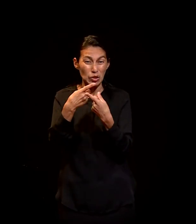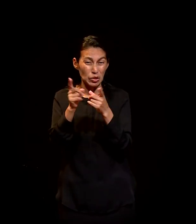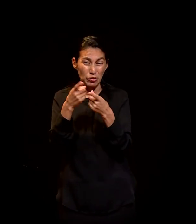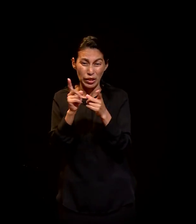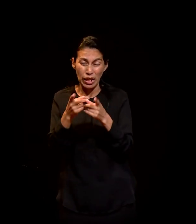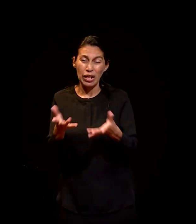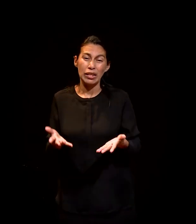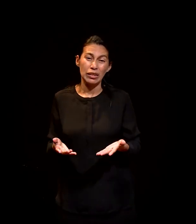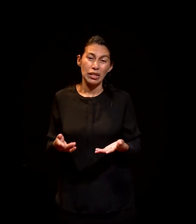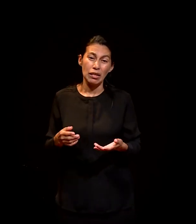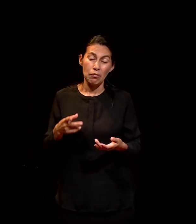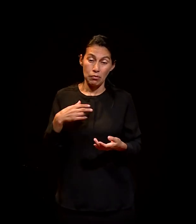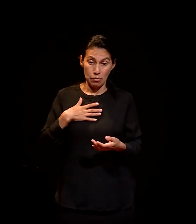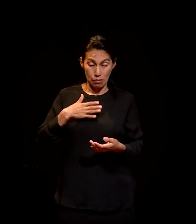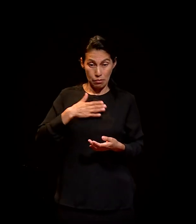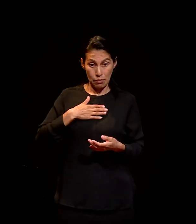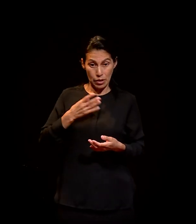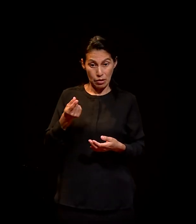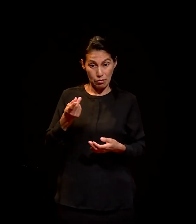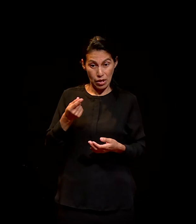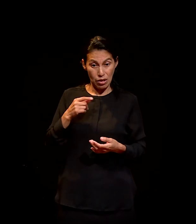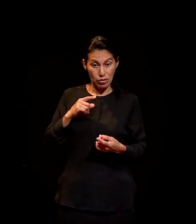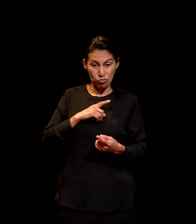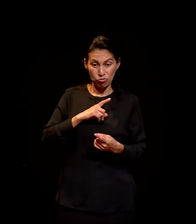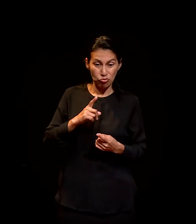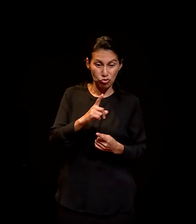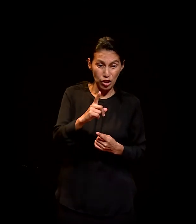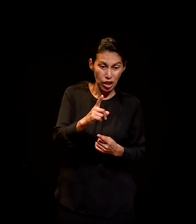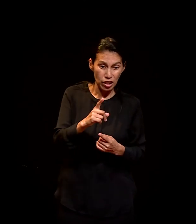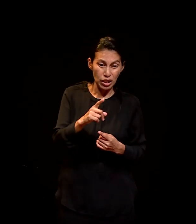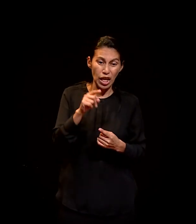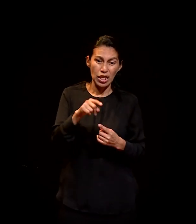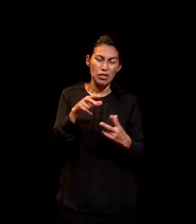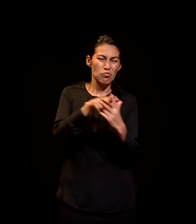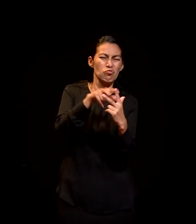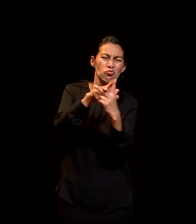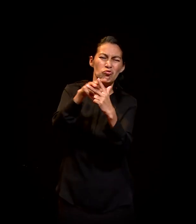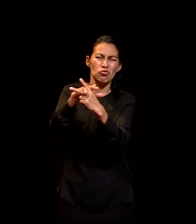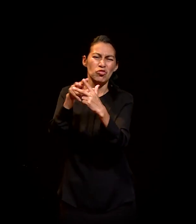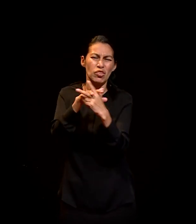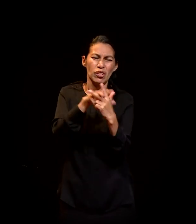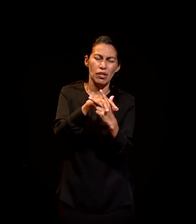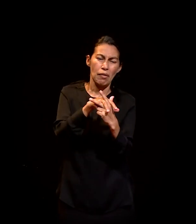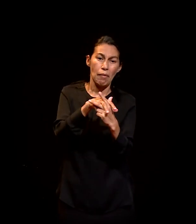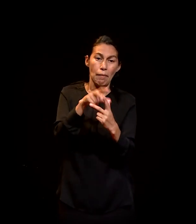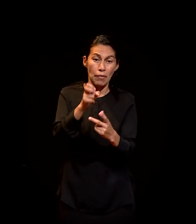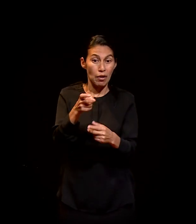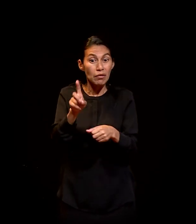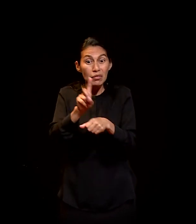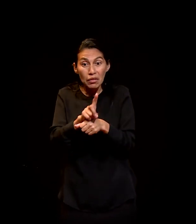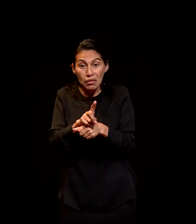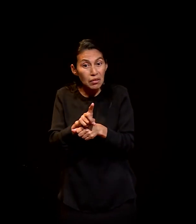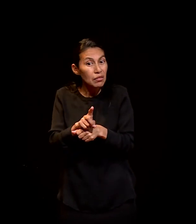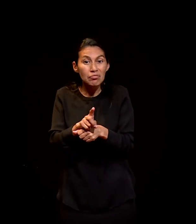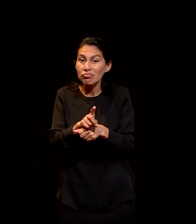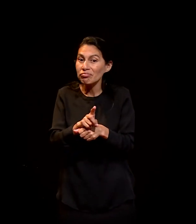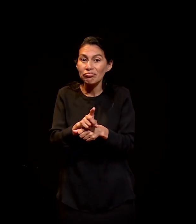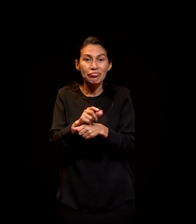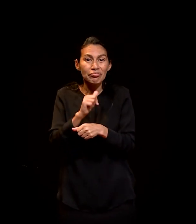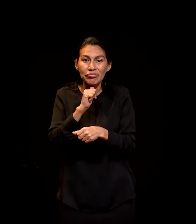pues siempre que mis perros escapamos ahí los podemos agarrar porque se pelean con todos pero casualmente el